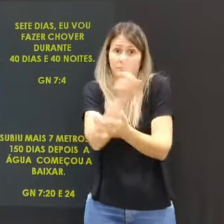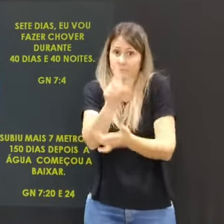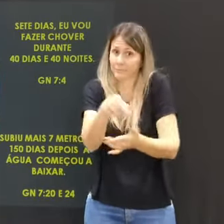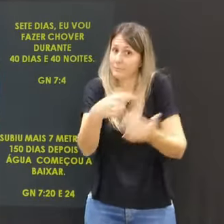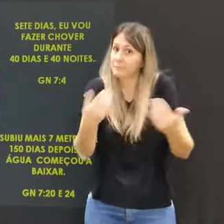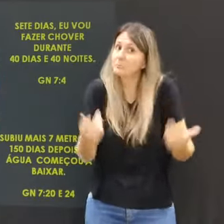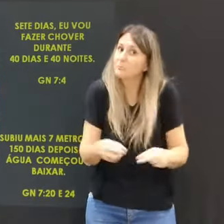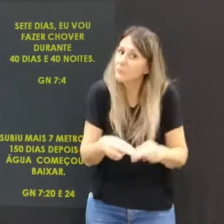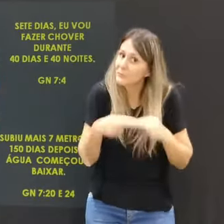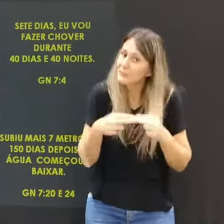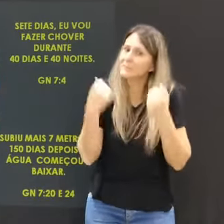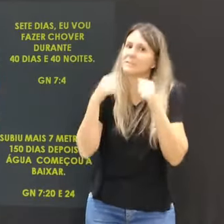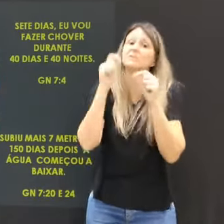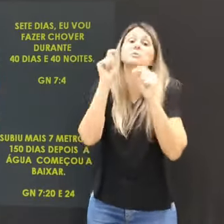Acabou. Por causa